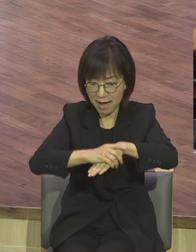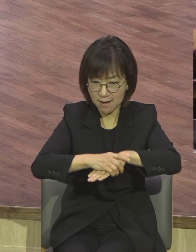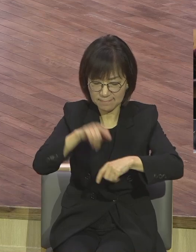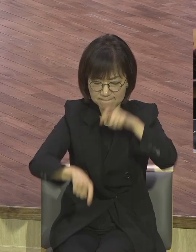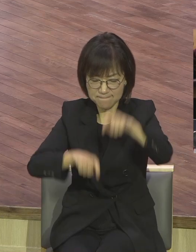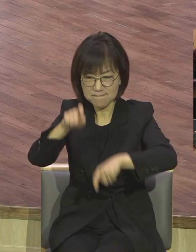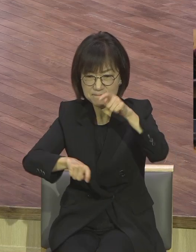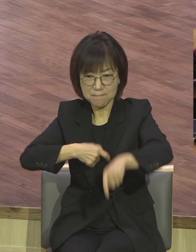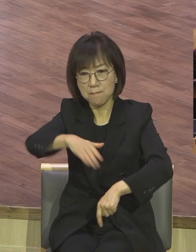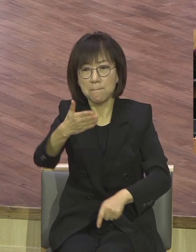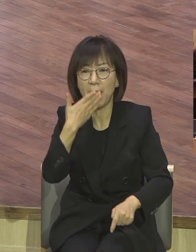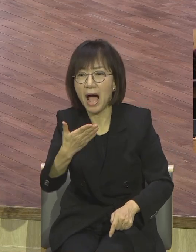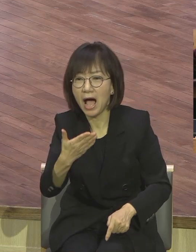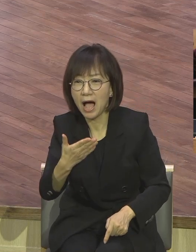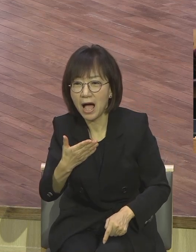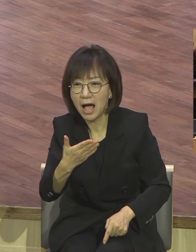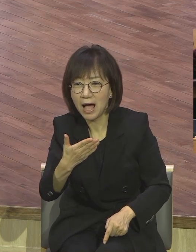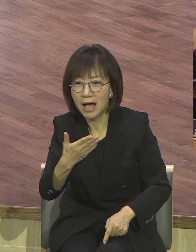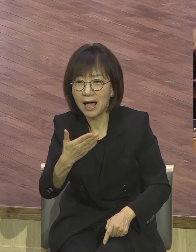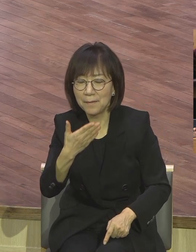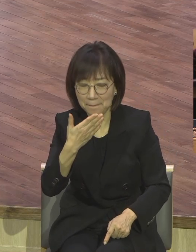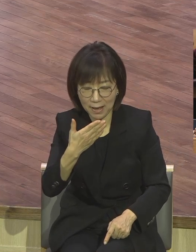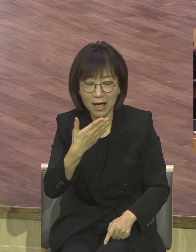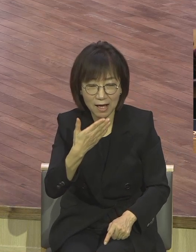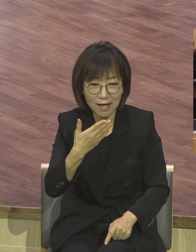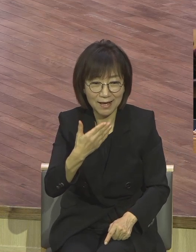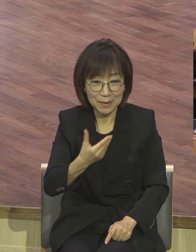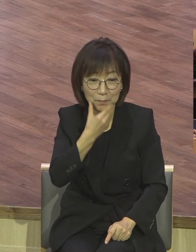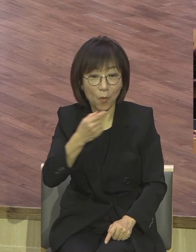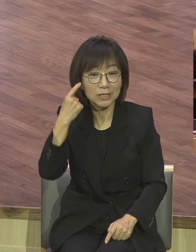있다. 복음의 신을 신고